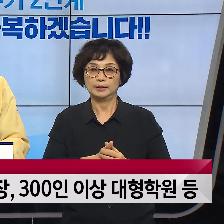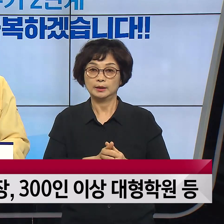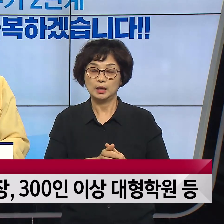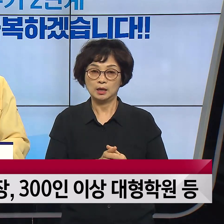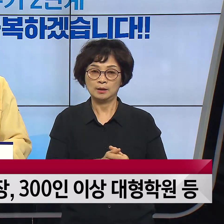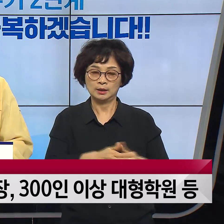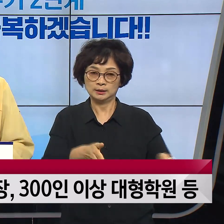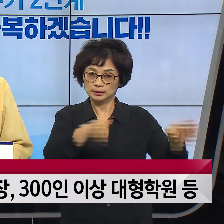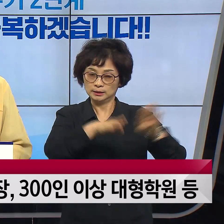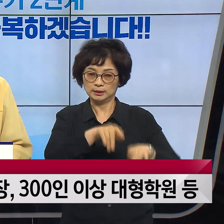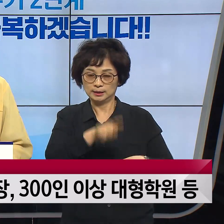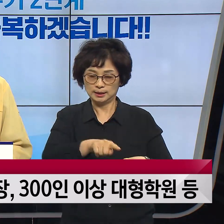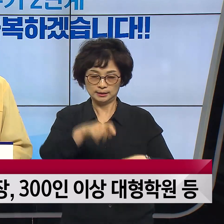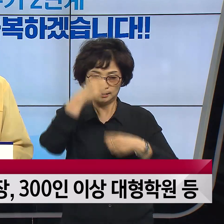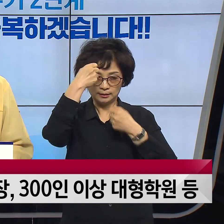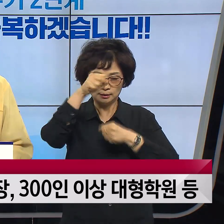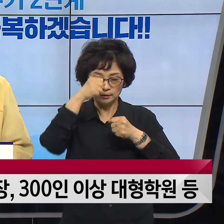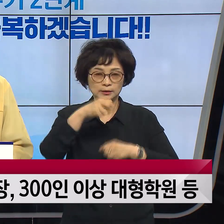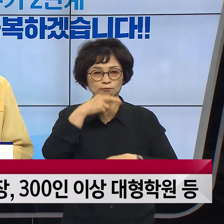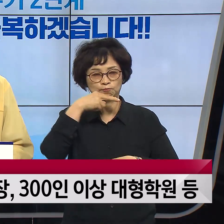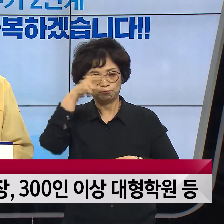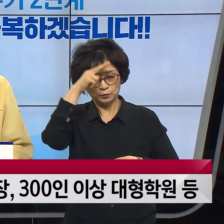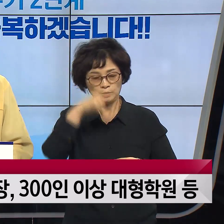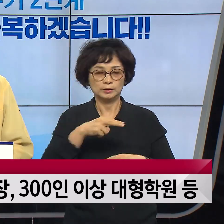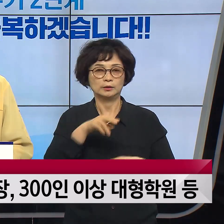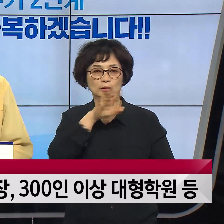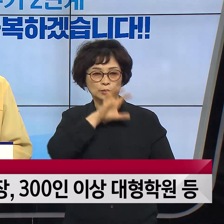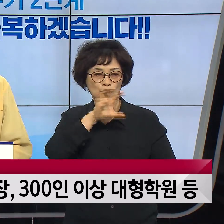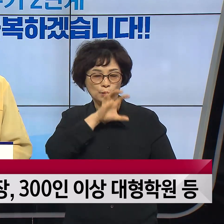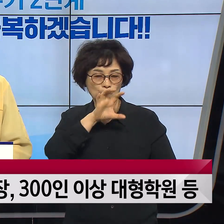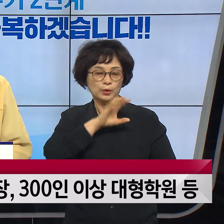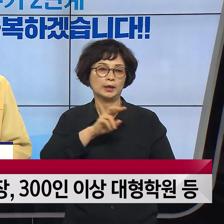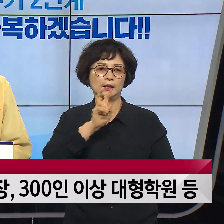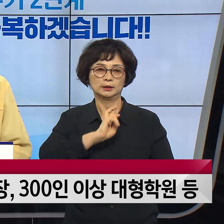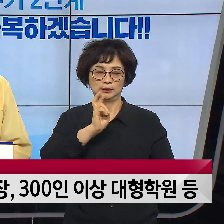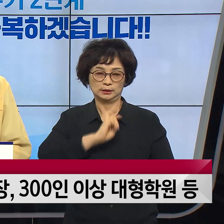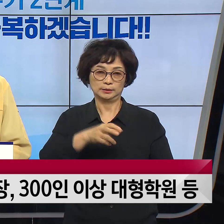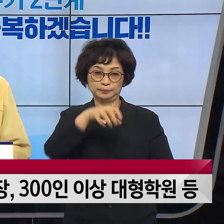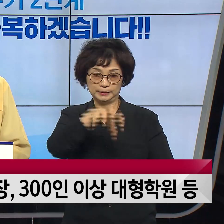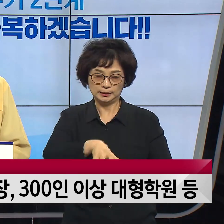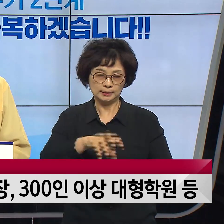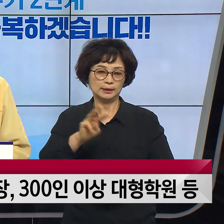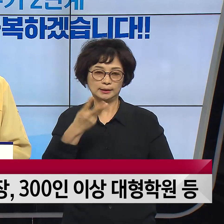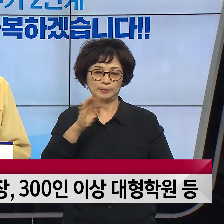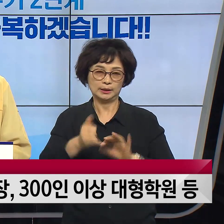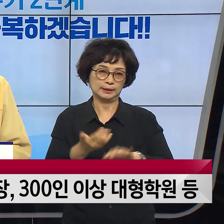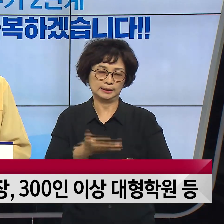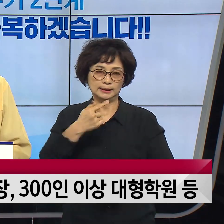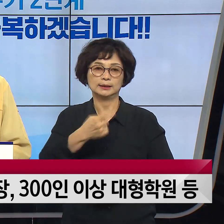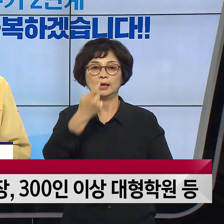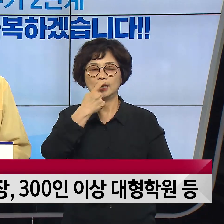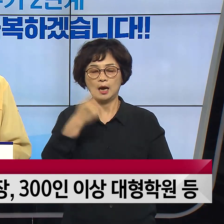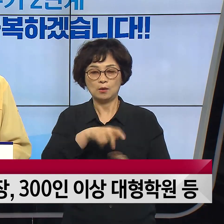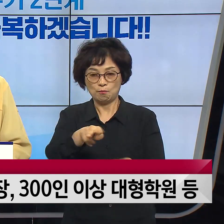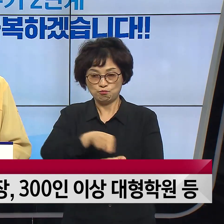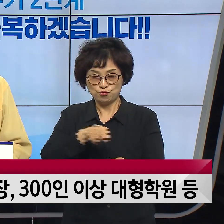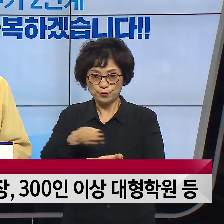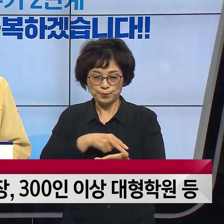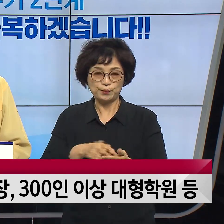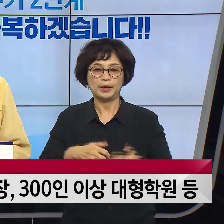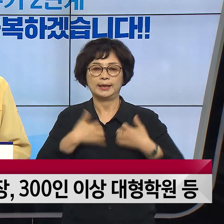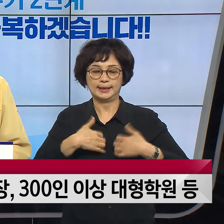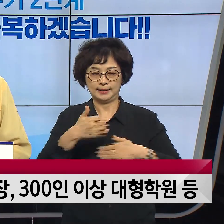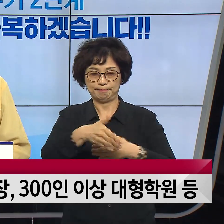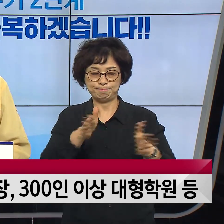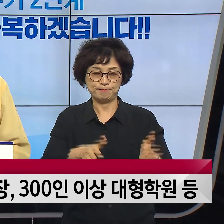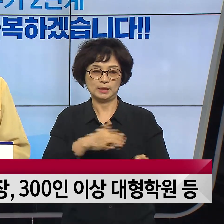해당 시설은 클럽과 룸사롱 등 유흥주점, 노래연습장, 300인 이상 대형 학원, 뷔페, PC방